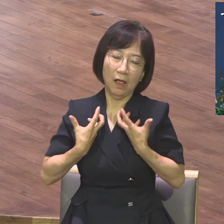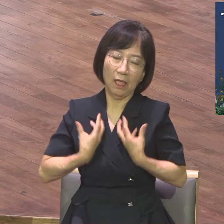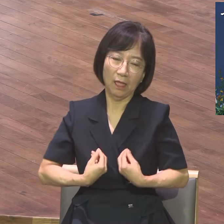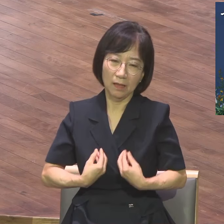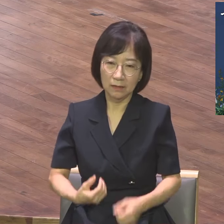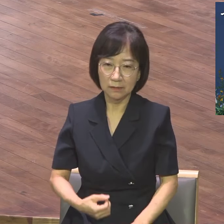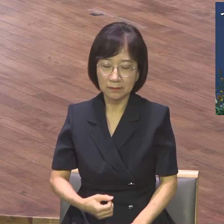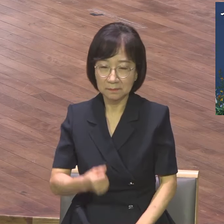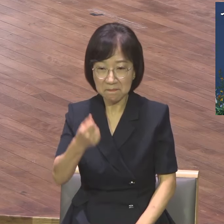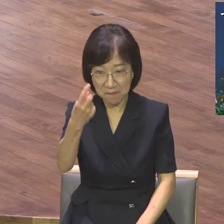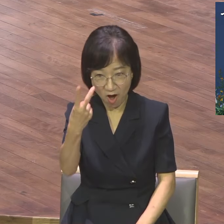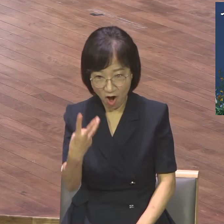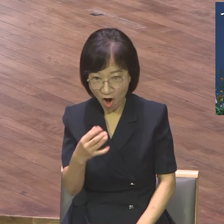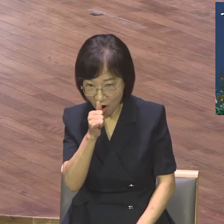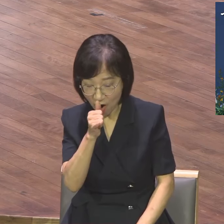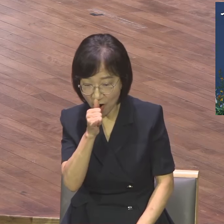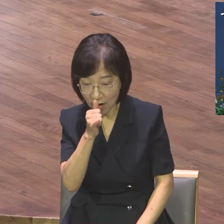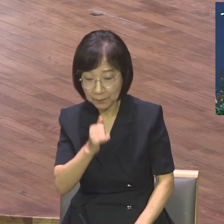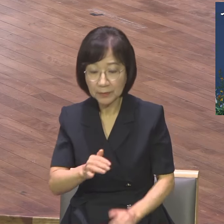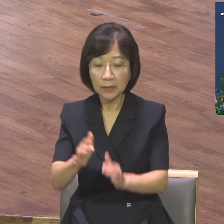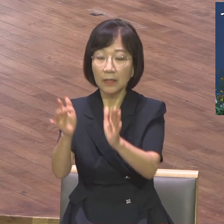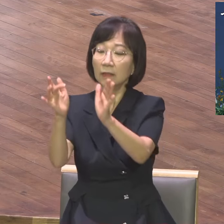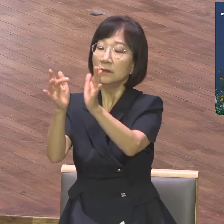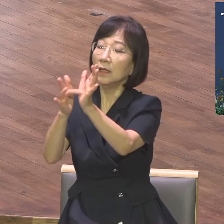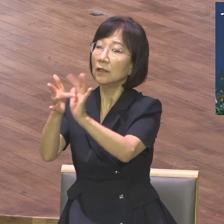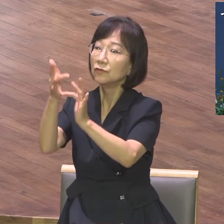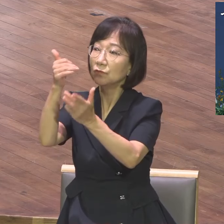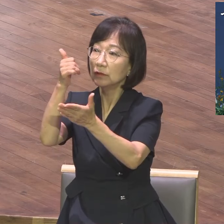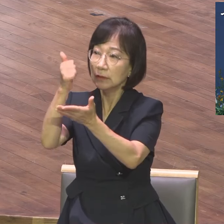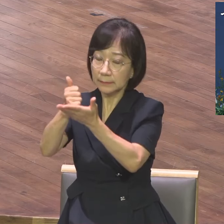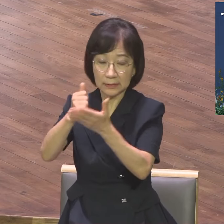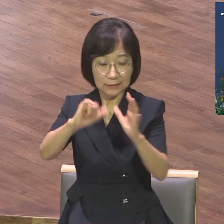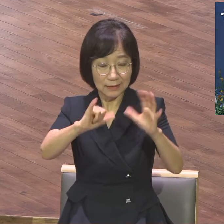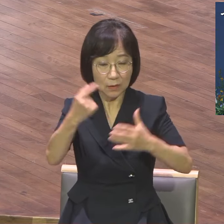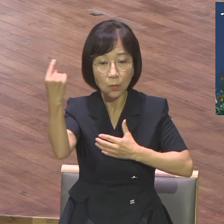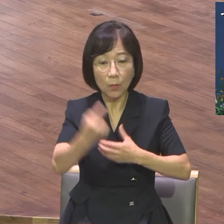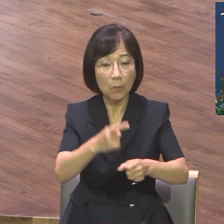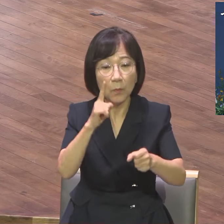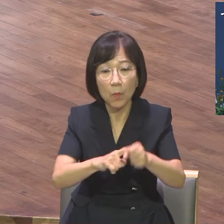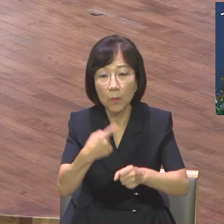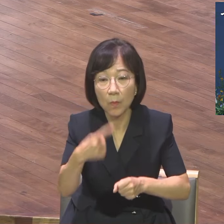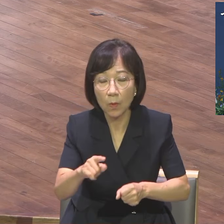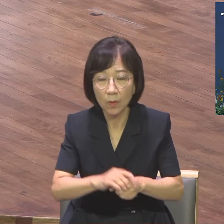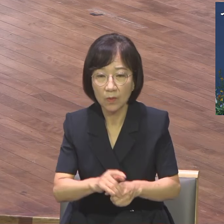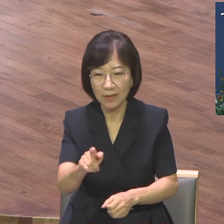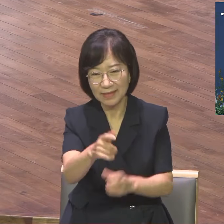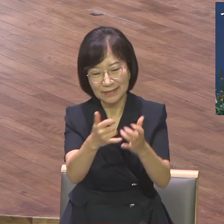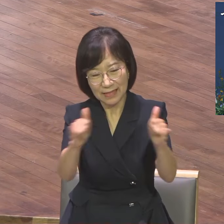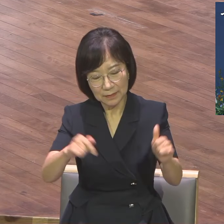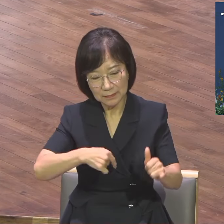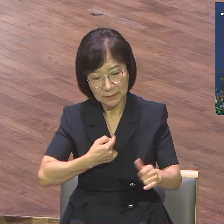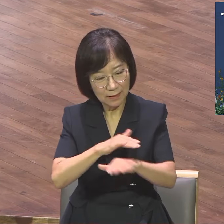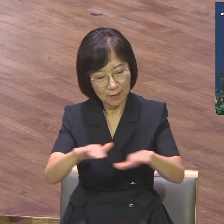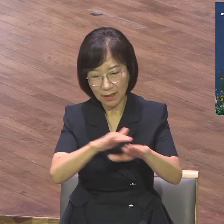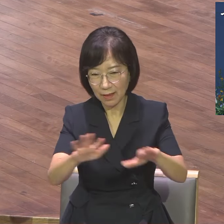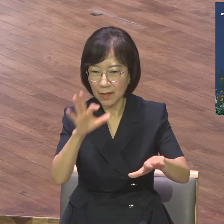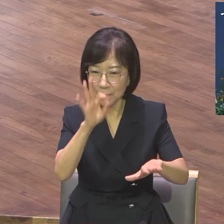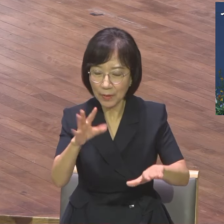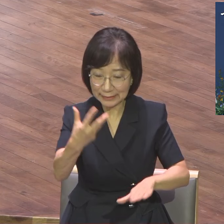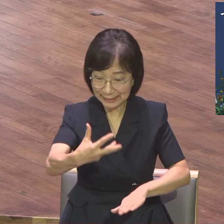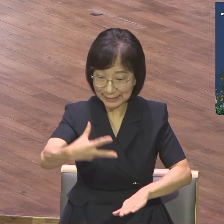입고 이 땅에 오신 이유가 뭐냐? 우리 인간 스스로 절대로 해결할 수가 없는 이 창세기 3장의 문제,